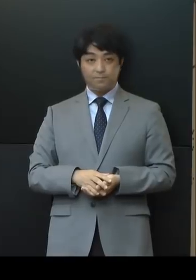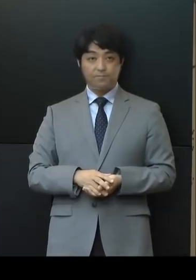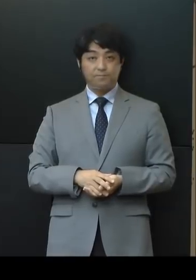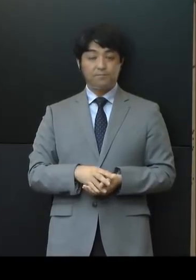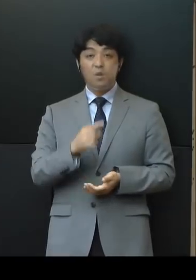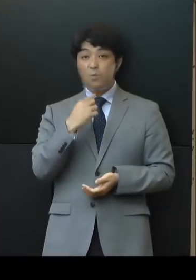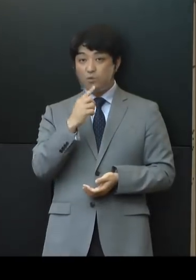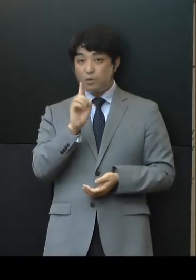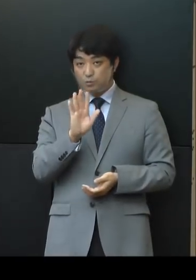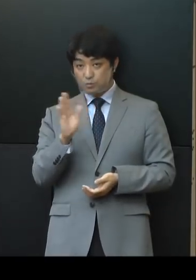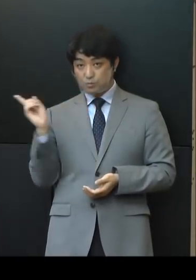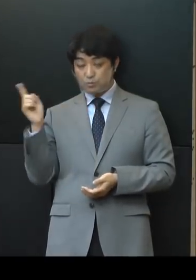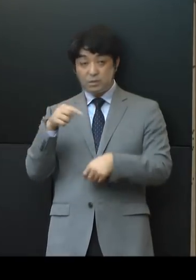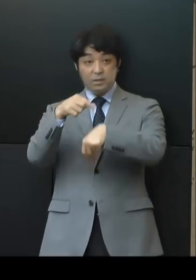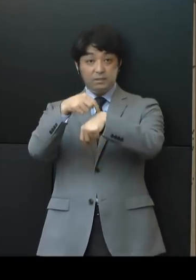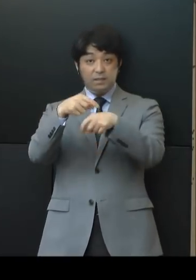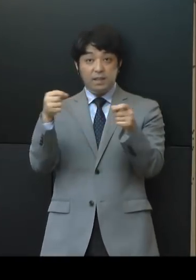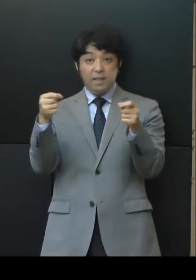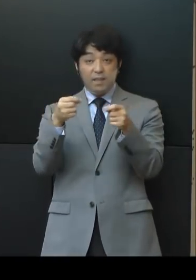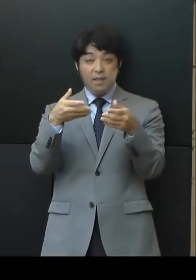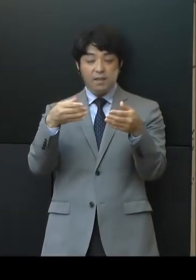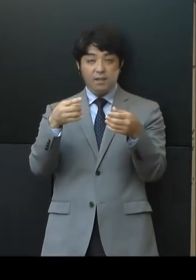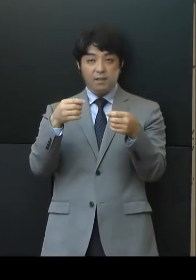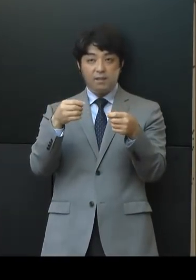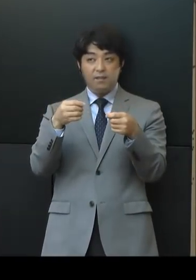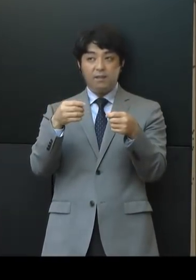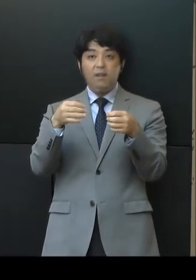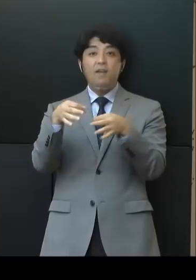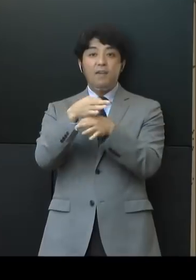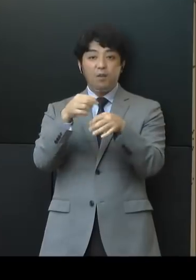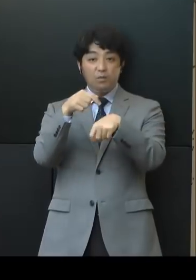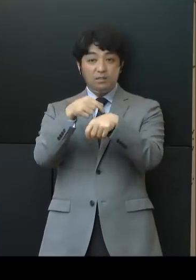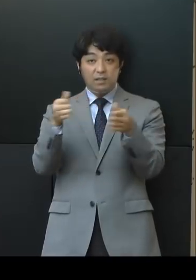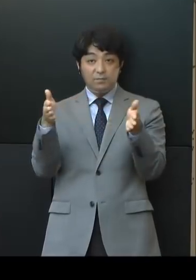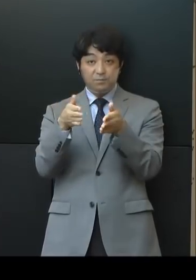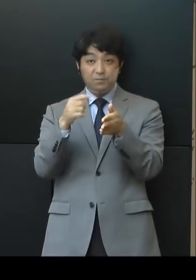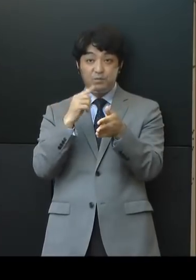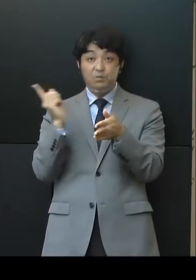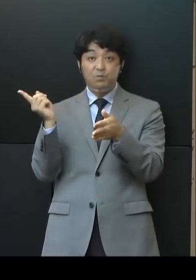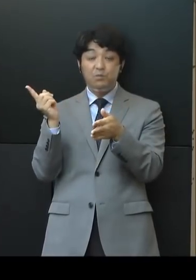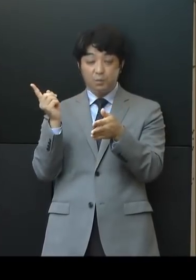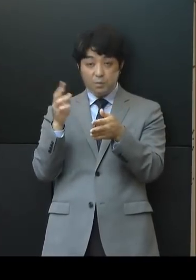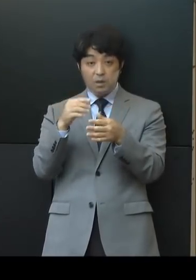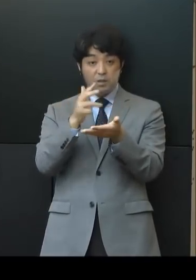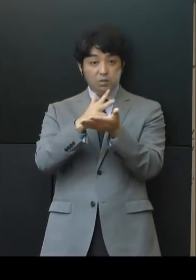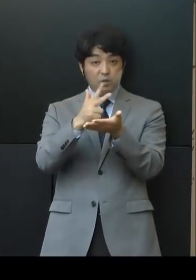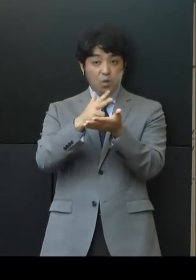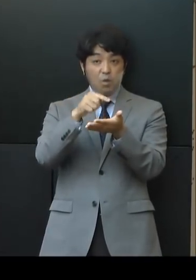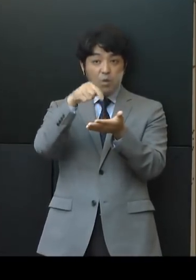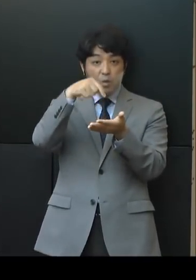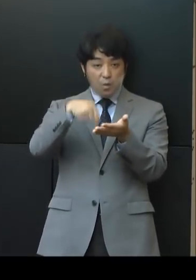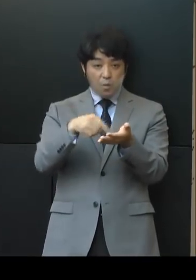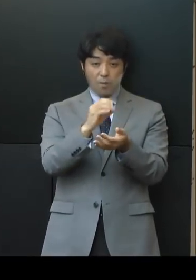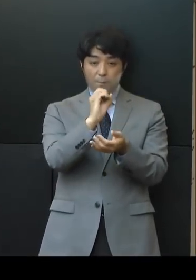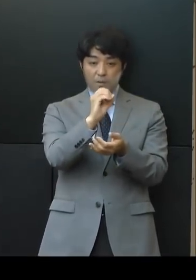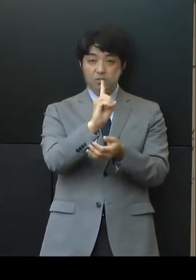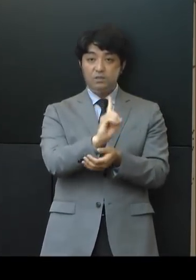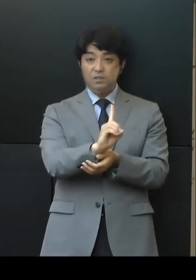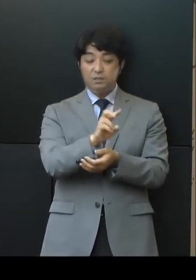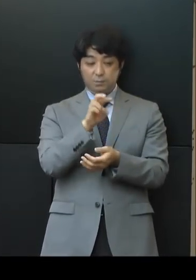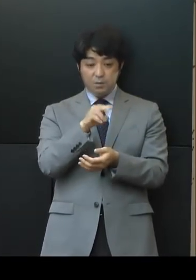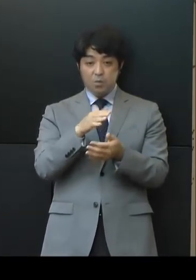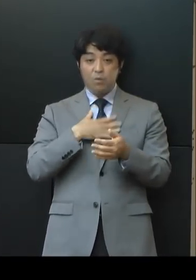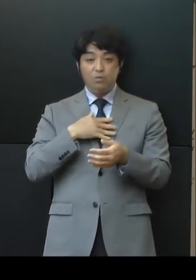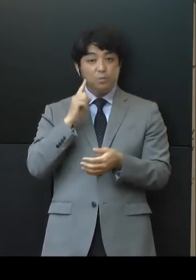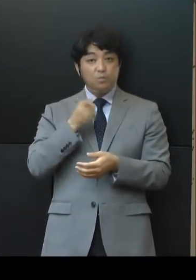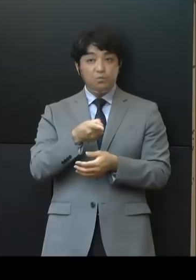ちょっと待って、 もう一点、時短に関するご質問がありました。これも資料4の丸1の方で見ていただくと分かるかと思うんですけども、今